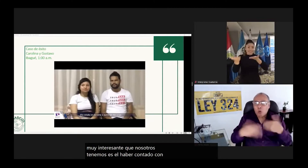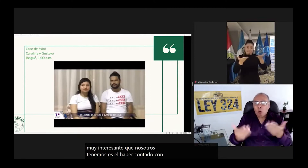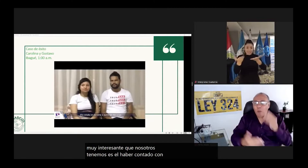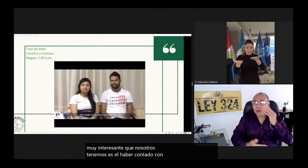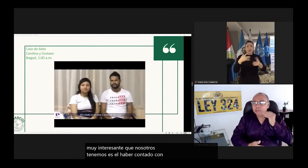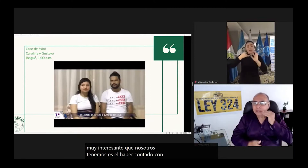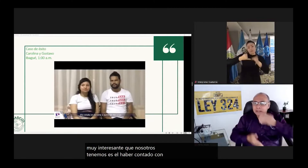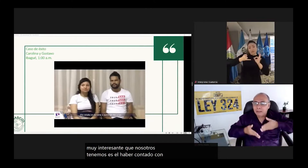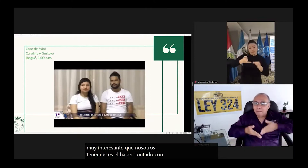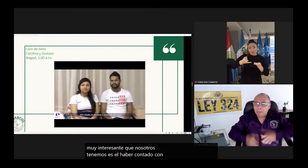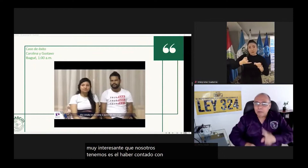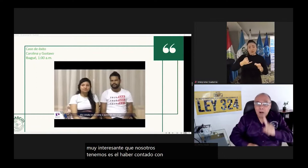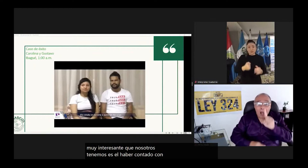remota